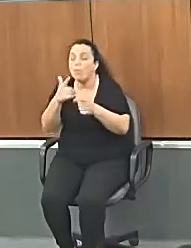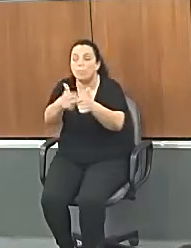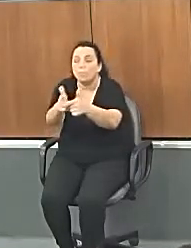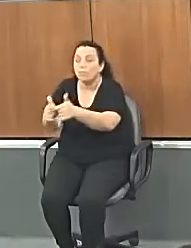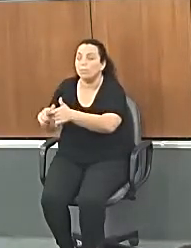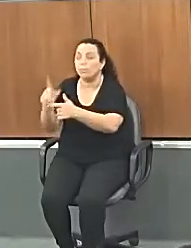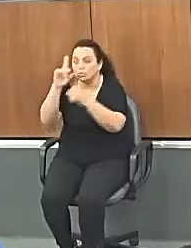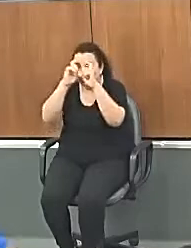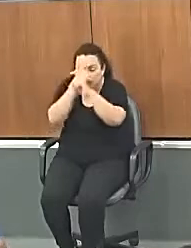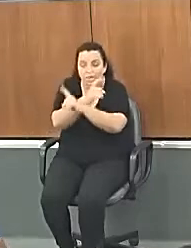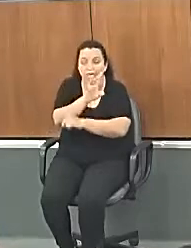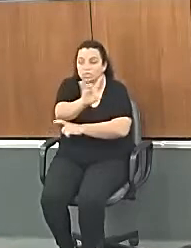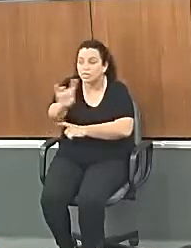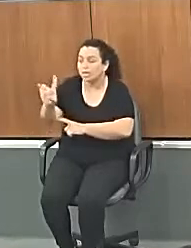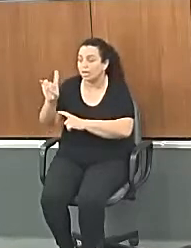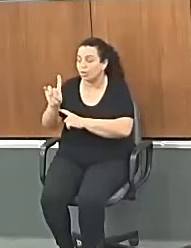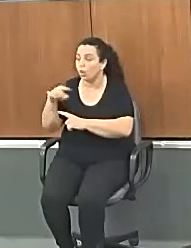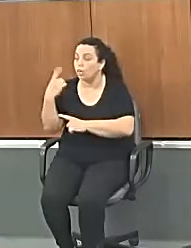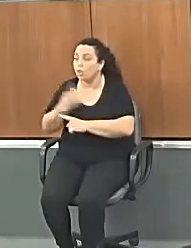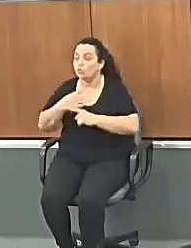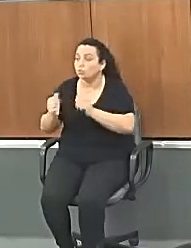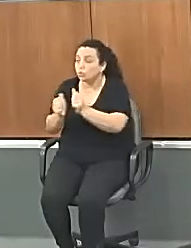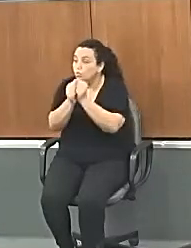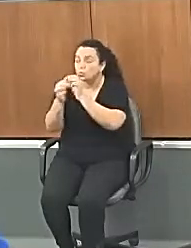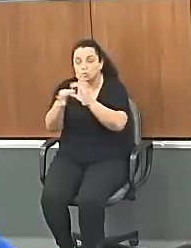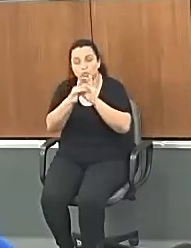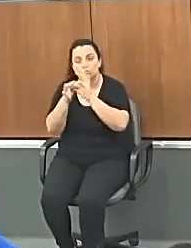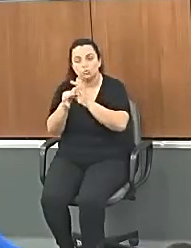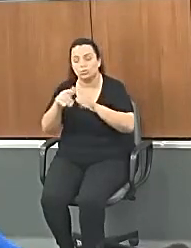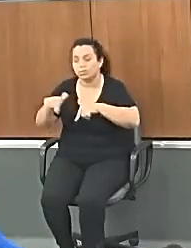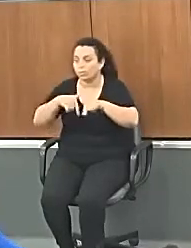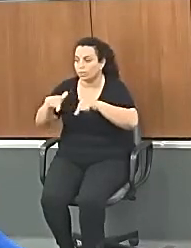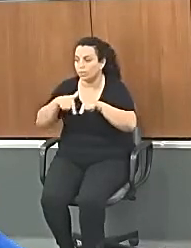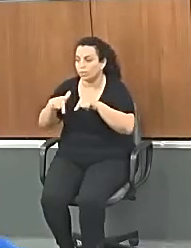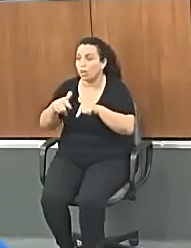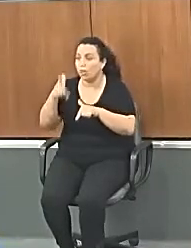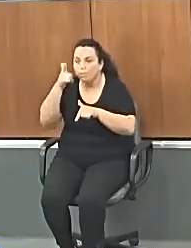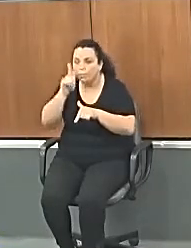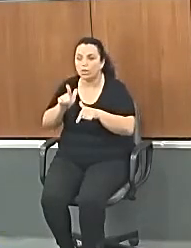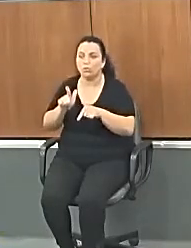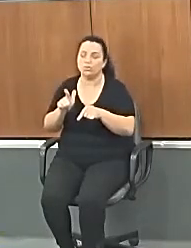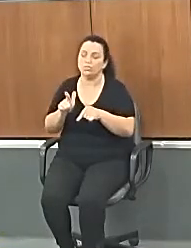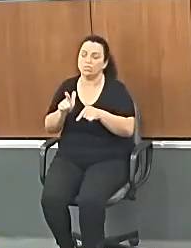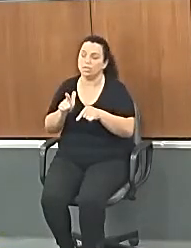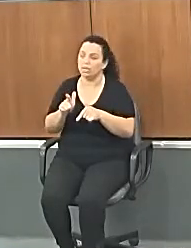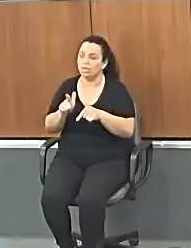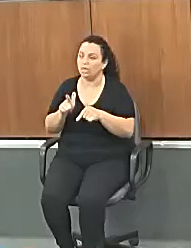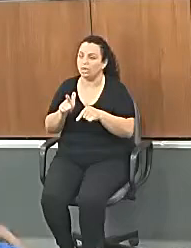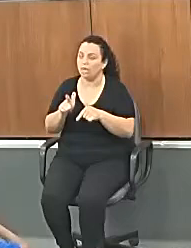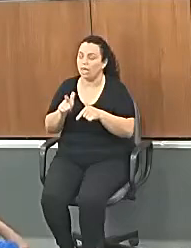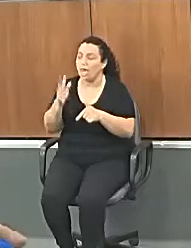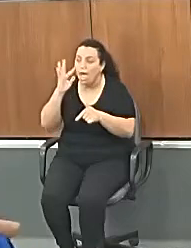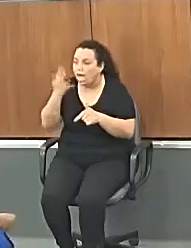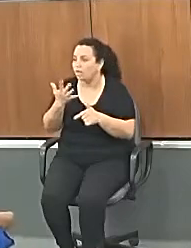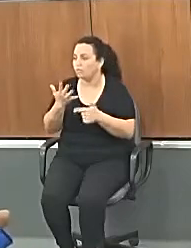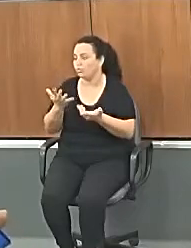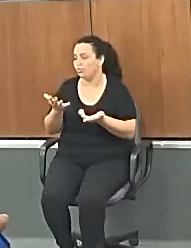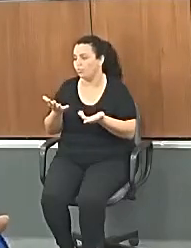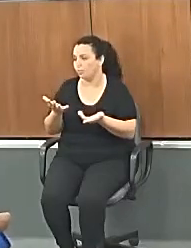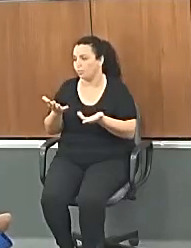para que cheguem aonde deve chegar essas demandas e que nós possamos realmente como disse